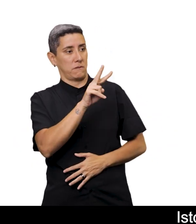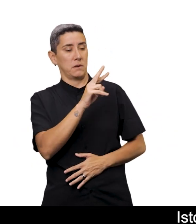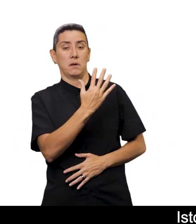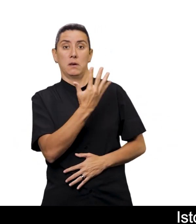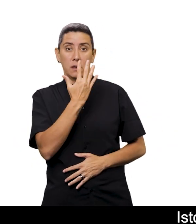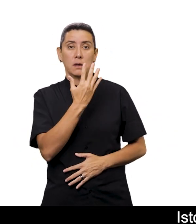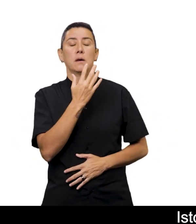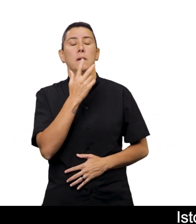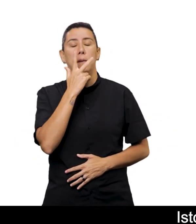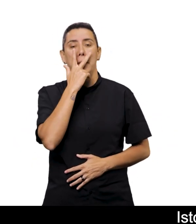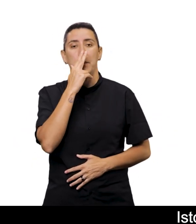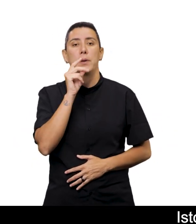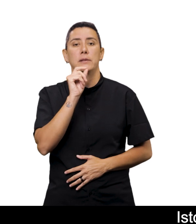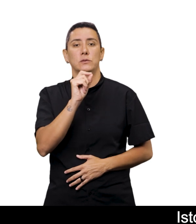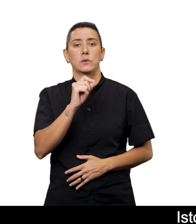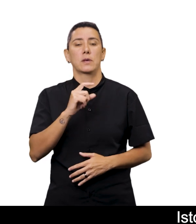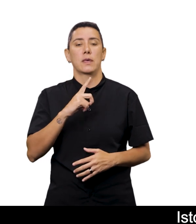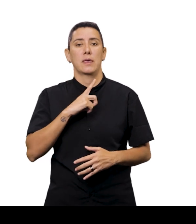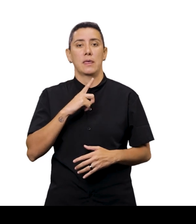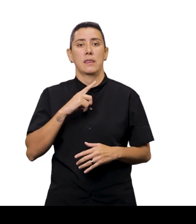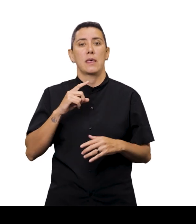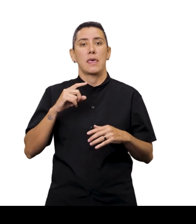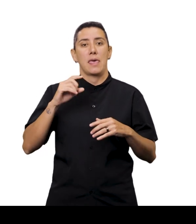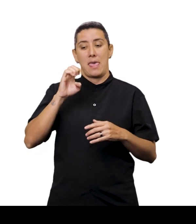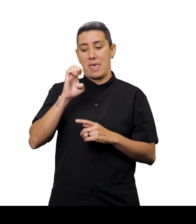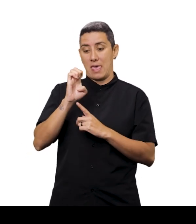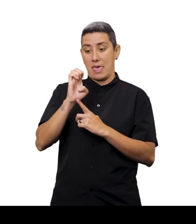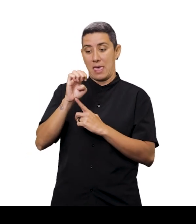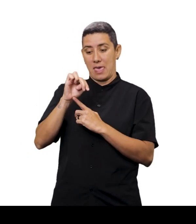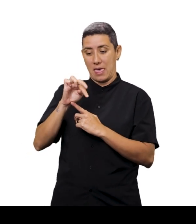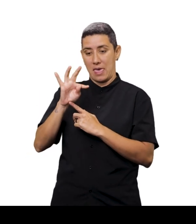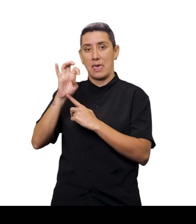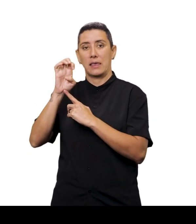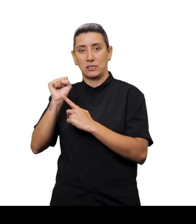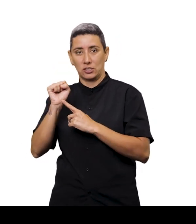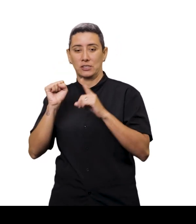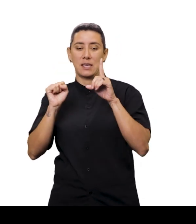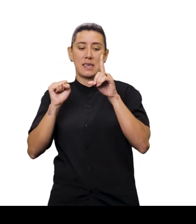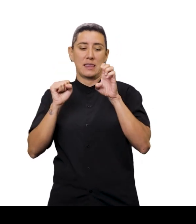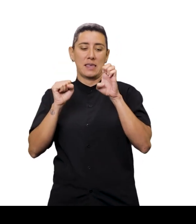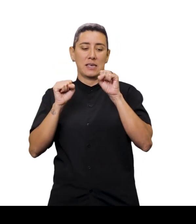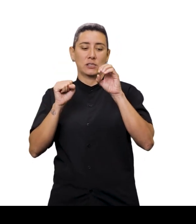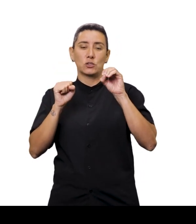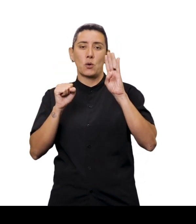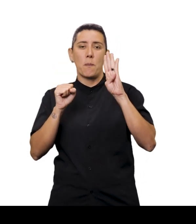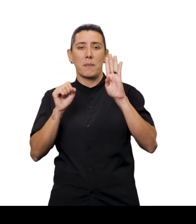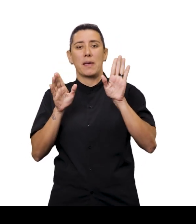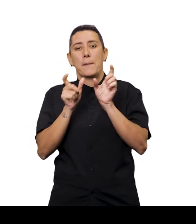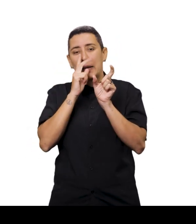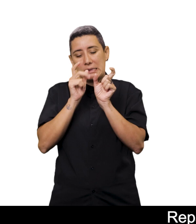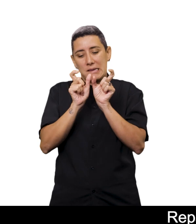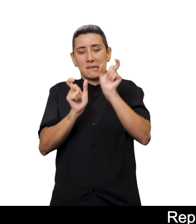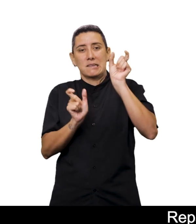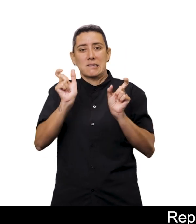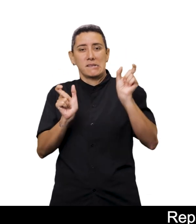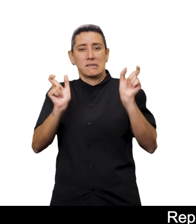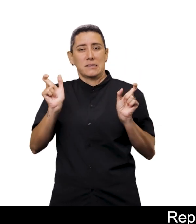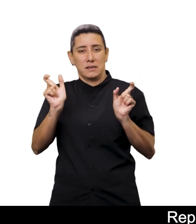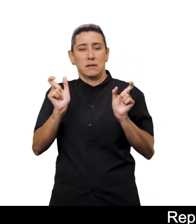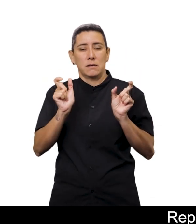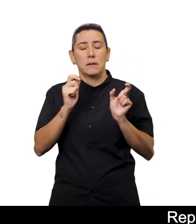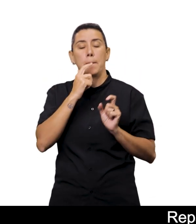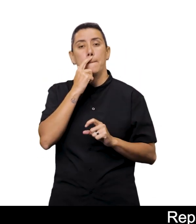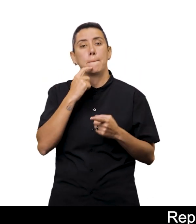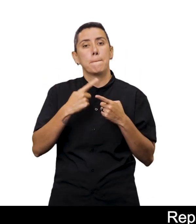efeito visual que destaca, por exemplo, a parte de entes da palavra desobedientes. Repare